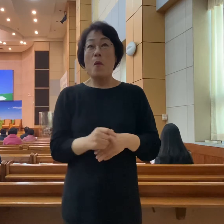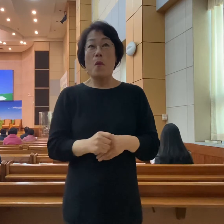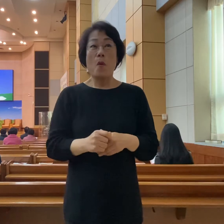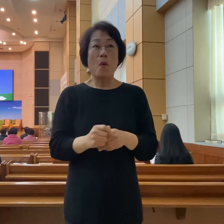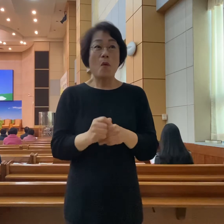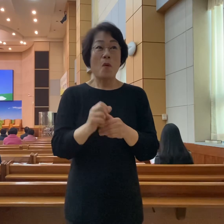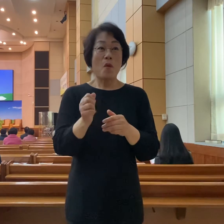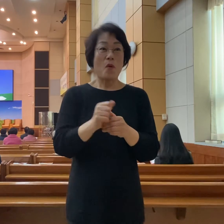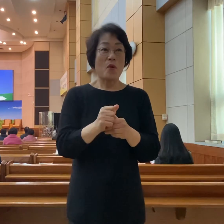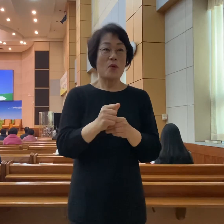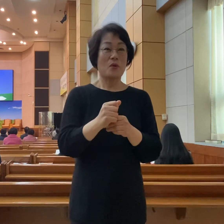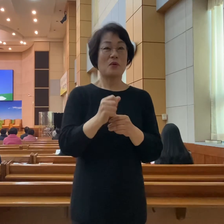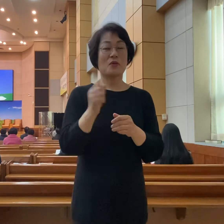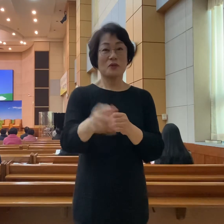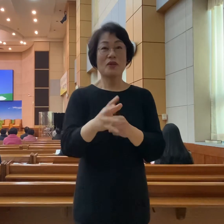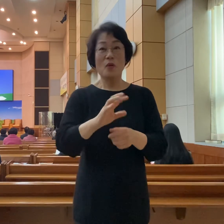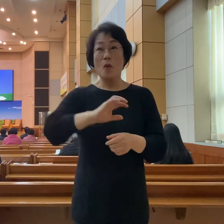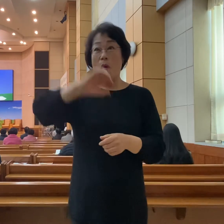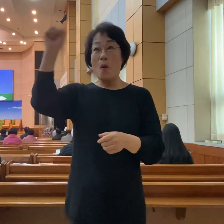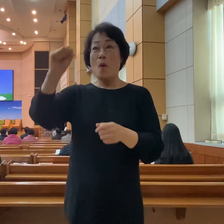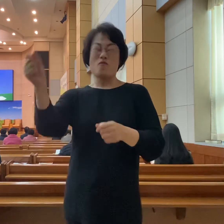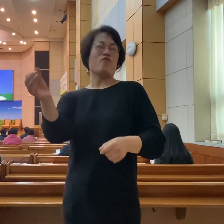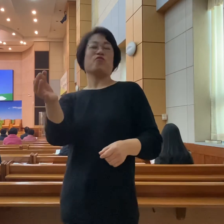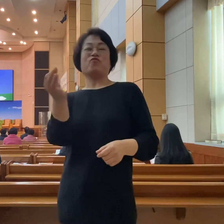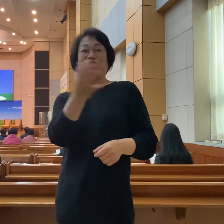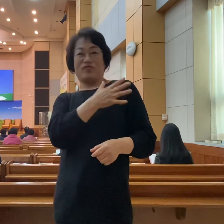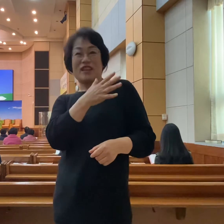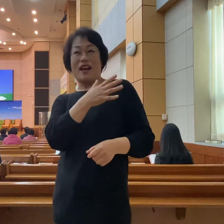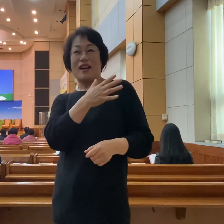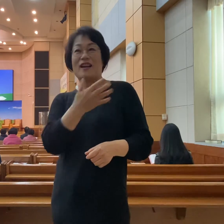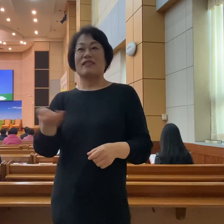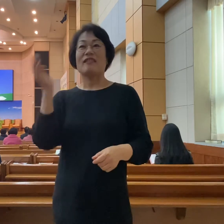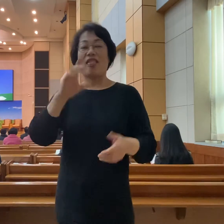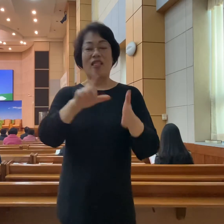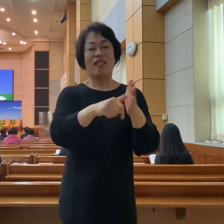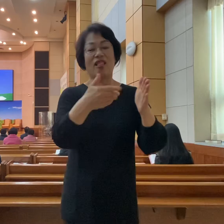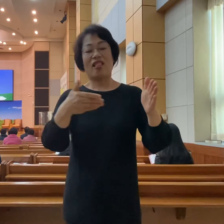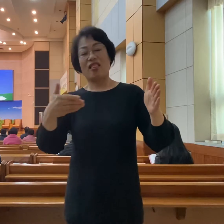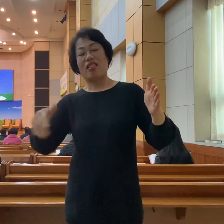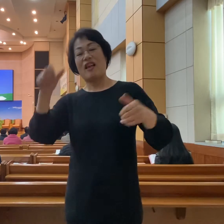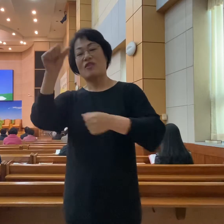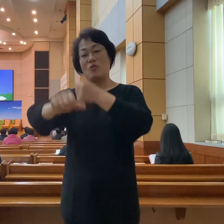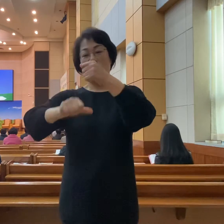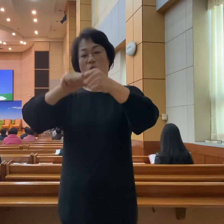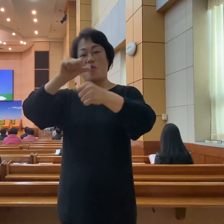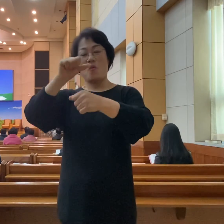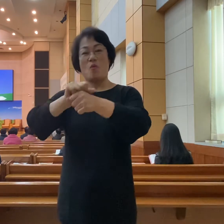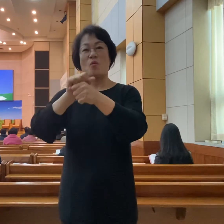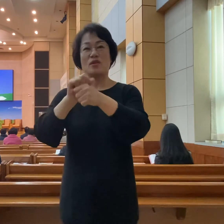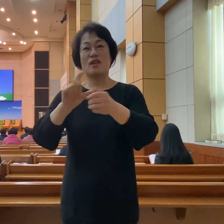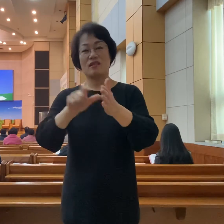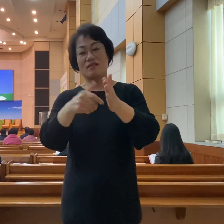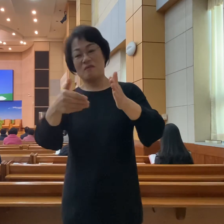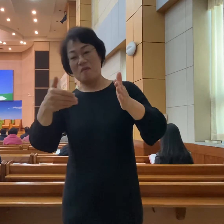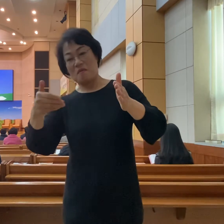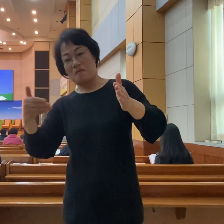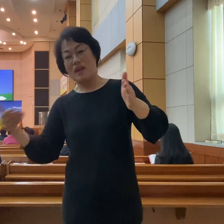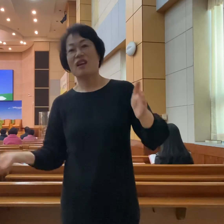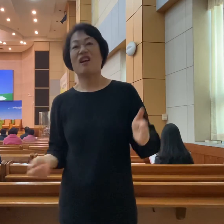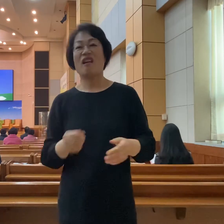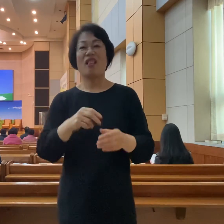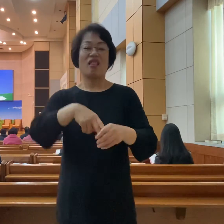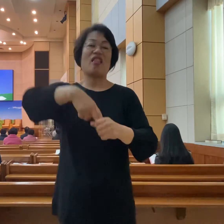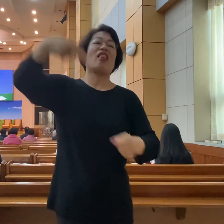받았든지 한 5년 지나니까 알거지가 돼. 관계는 다 끊어지고 로또 당첨된 것이